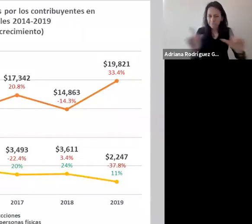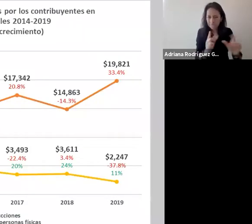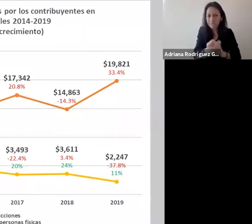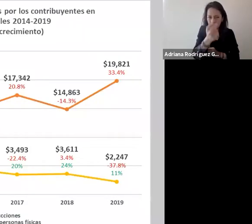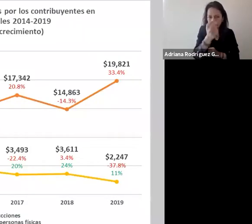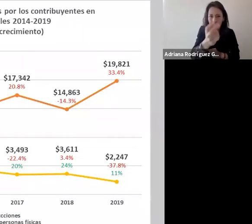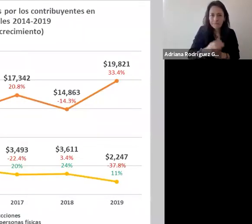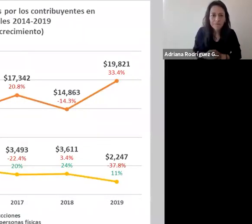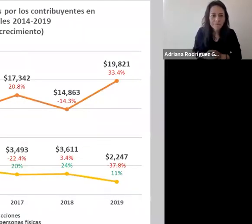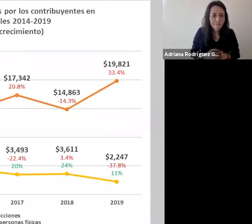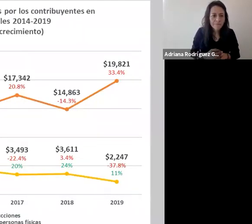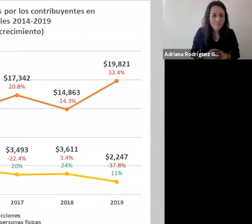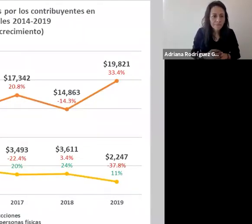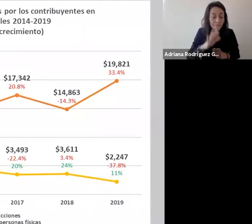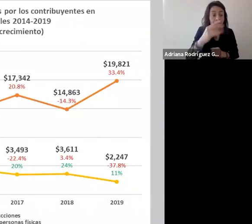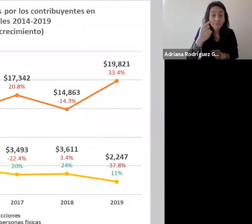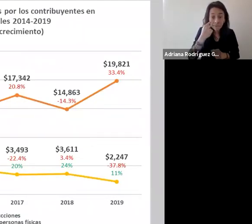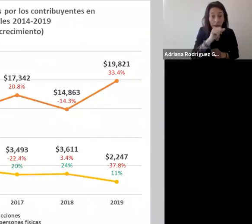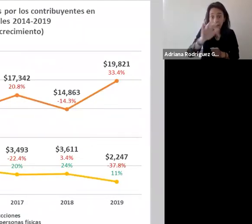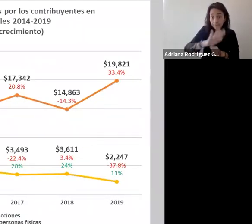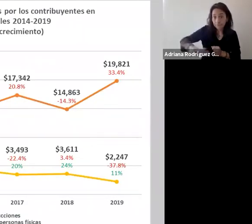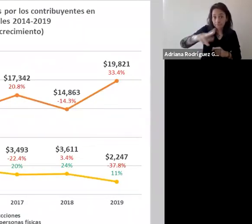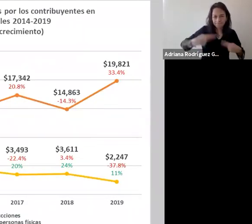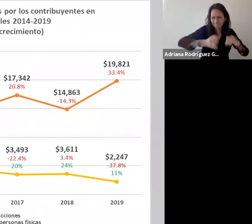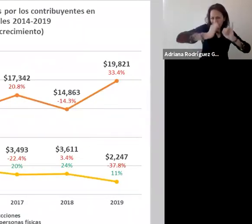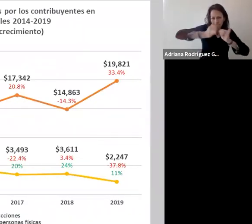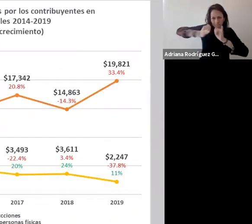Las personas físicas